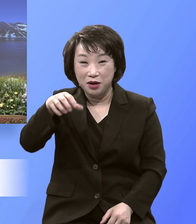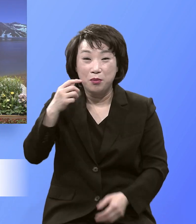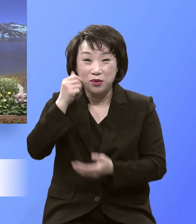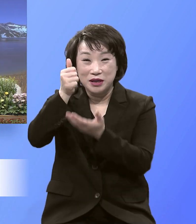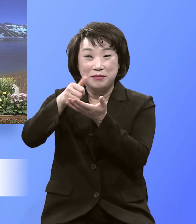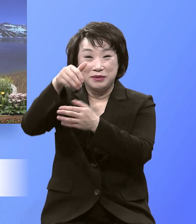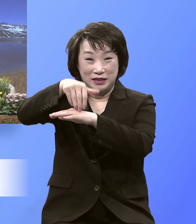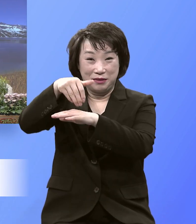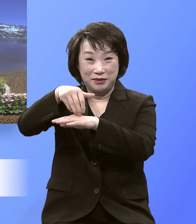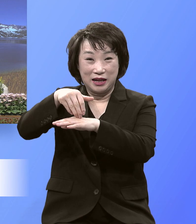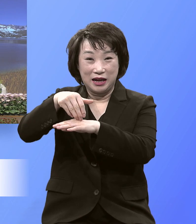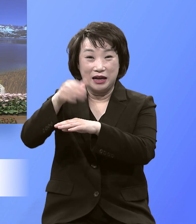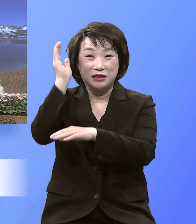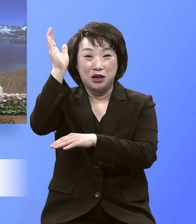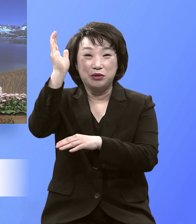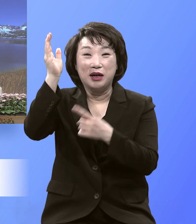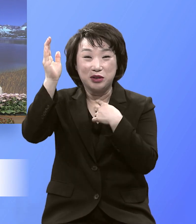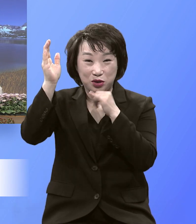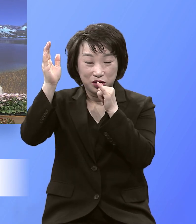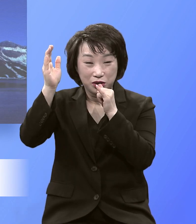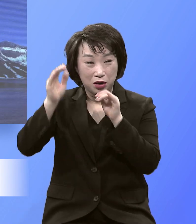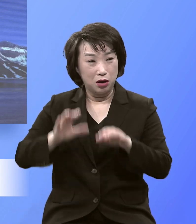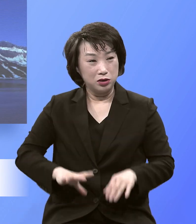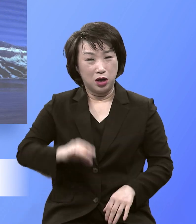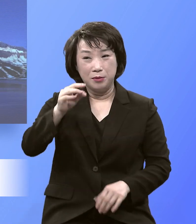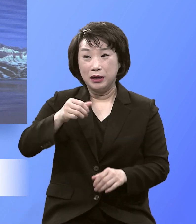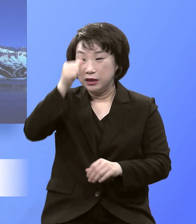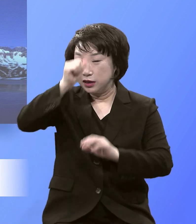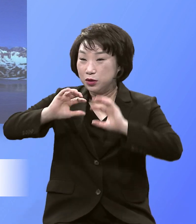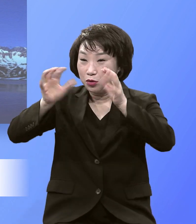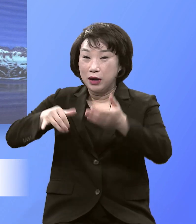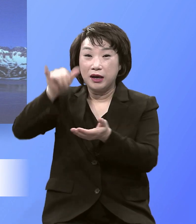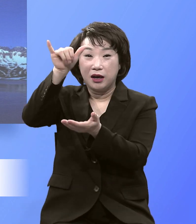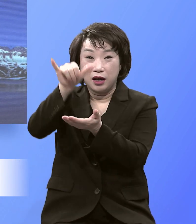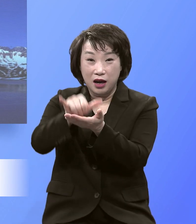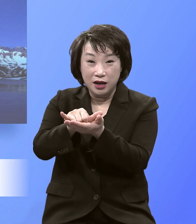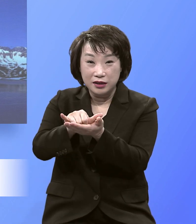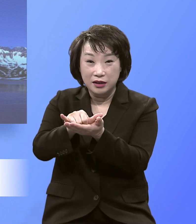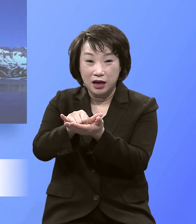목회자 세미나 처음에 인도에 가니까